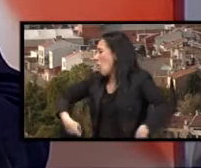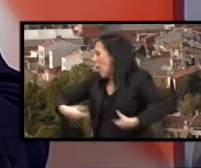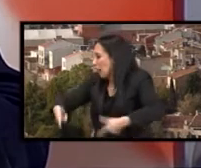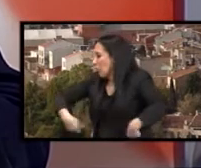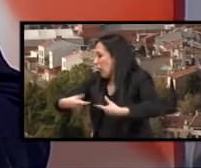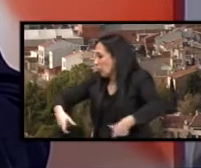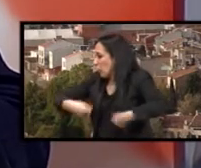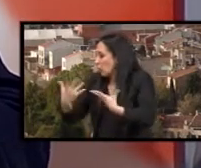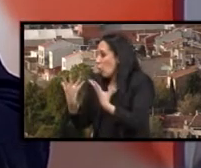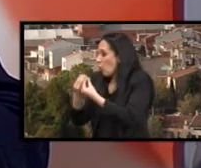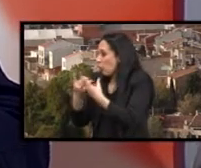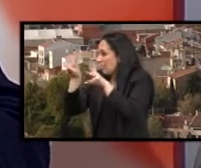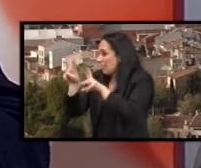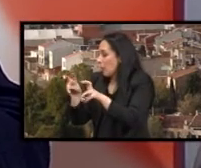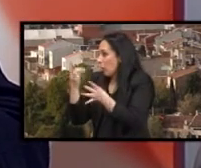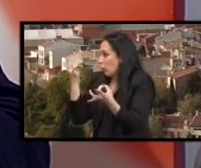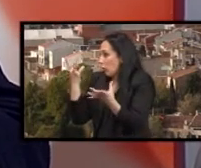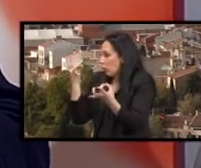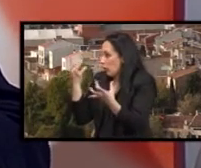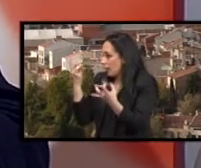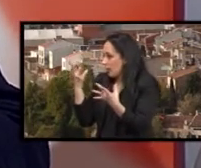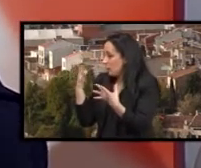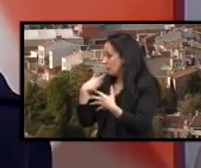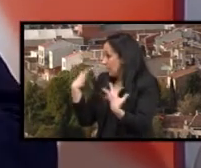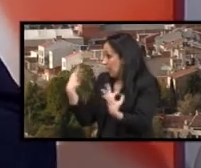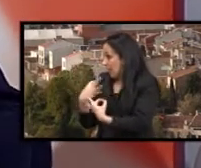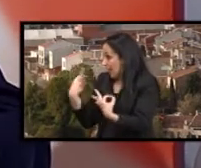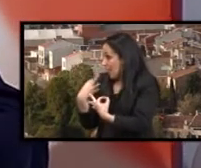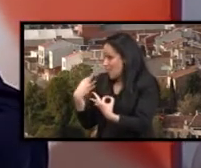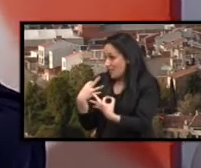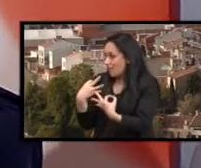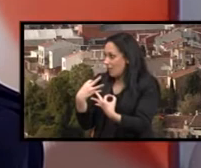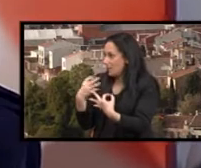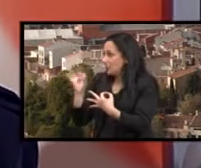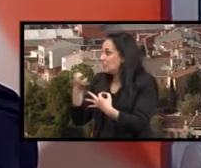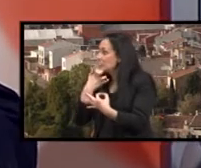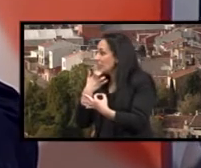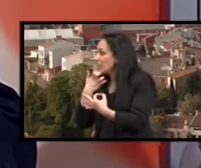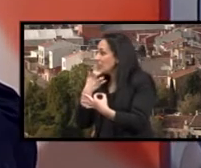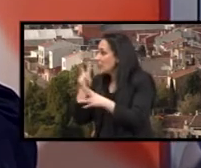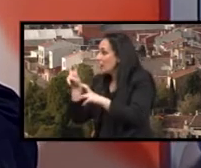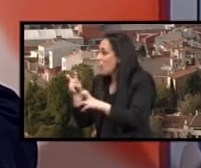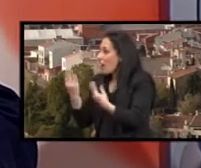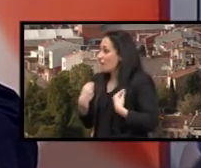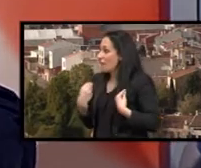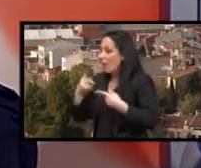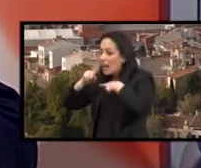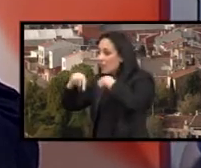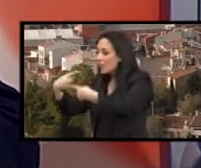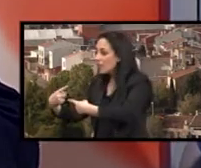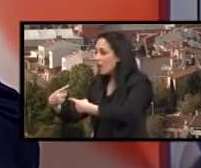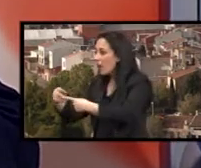inútils, que precisament en coses fonamentals per la vida diària de les persones es retalli, doncs fatal.